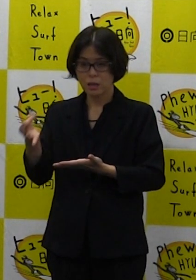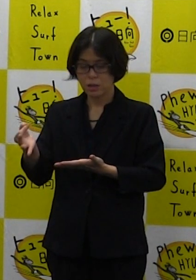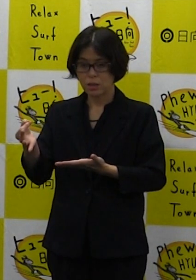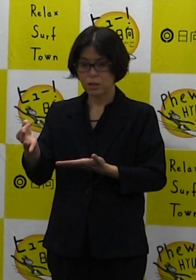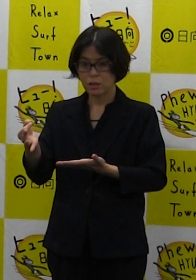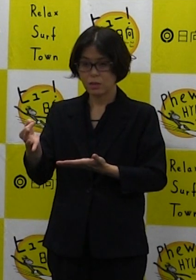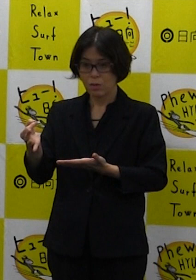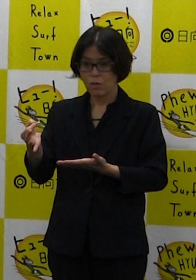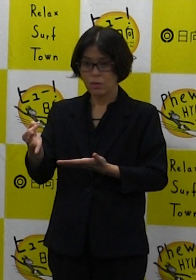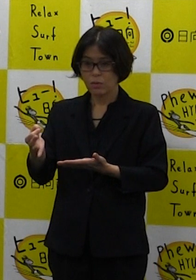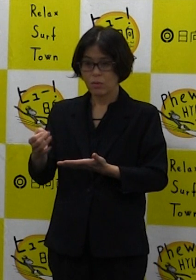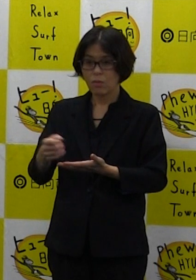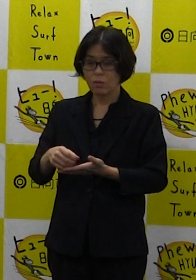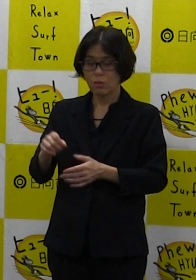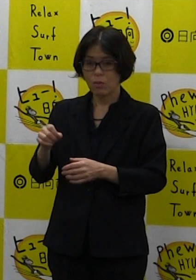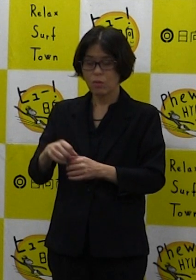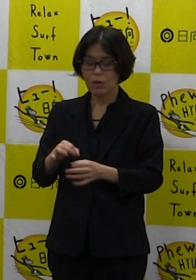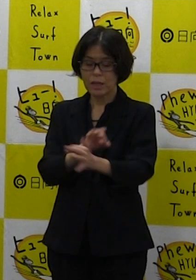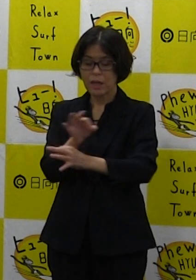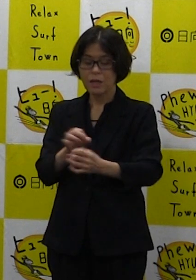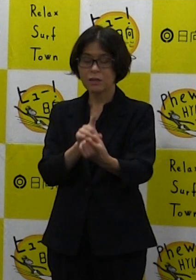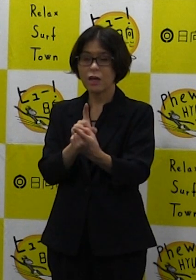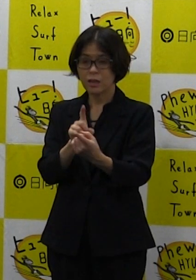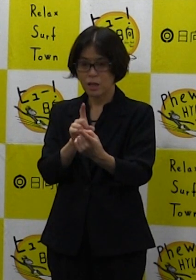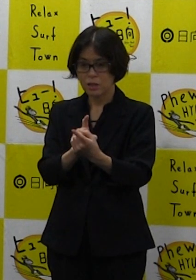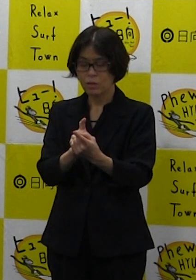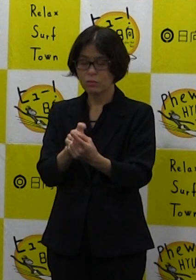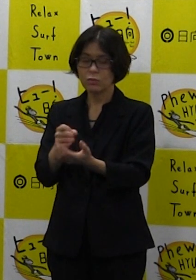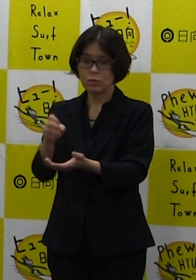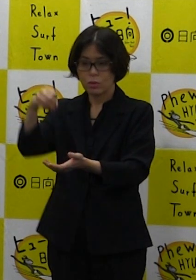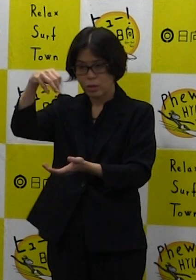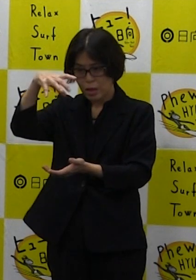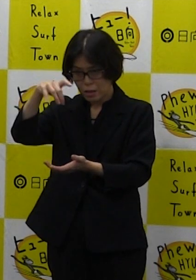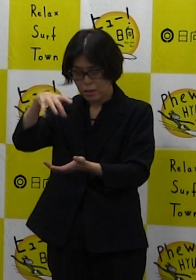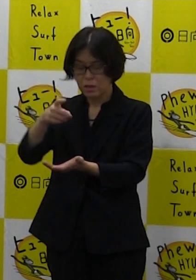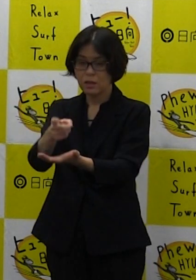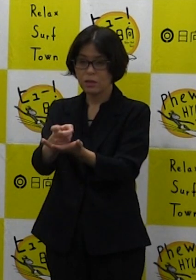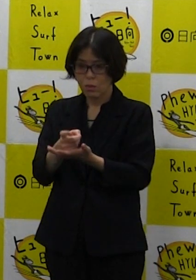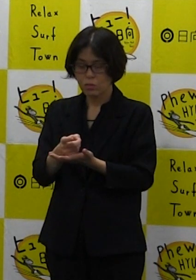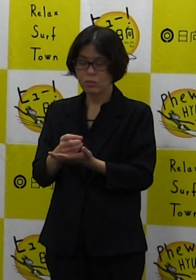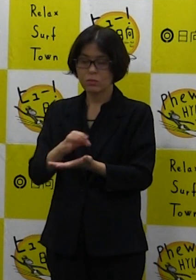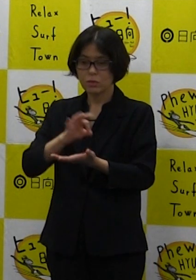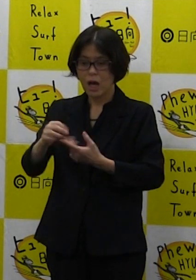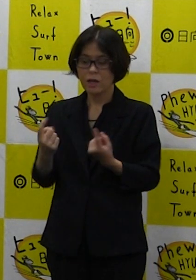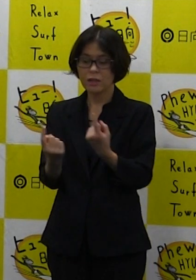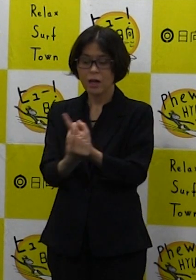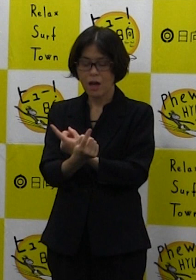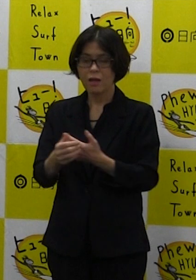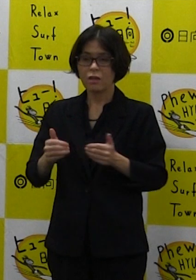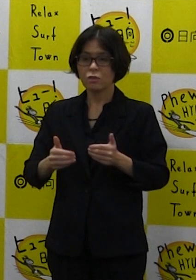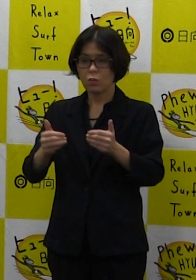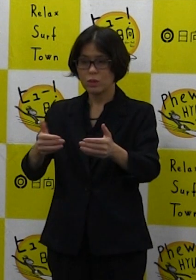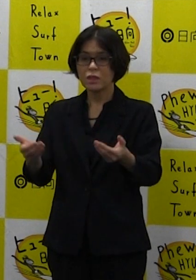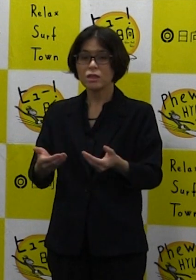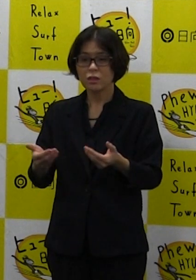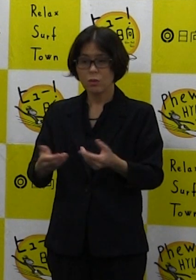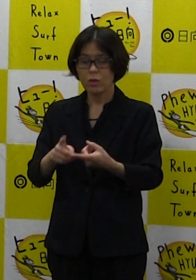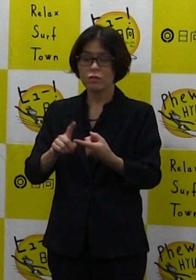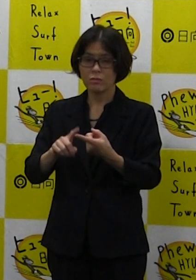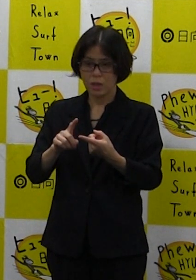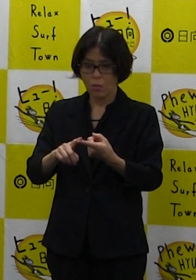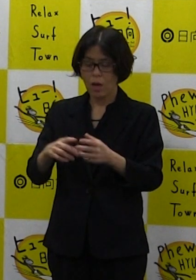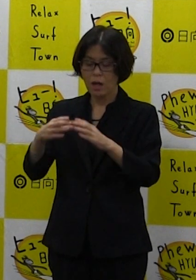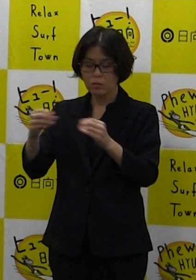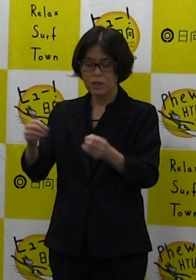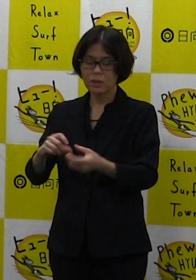重点経済対策省エネ家電開会開会促進事業については国